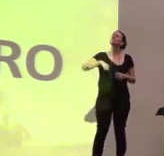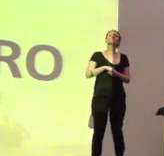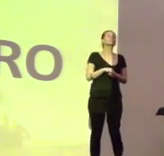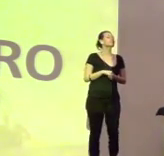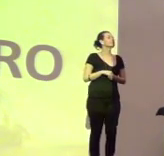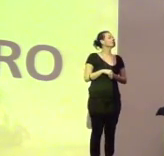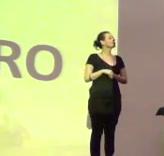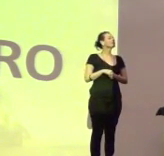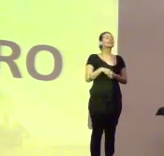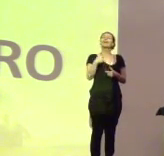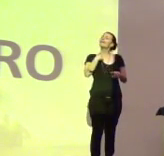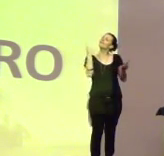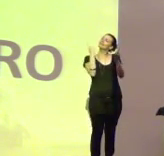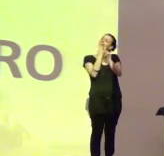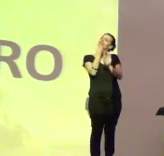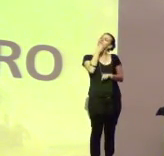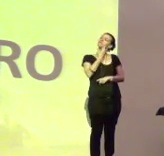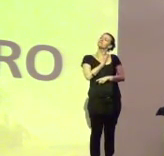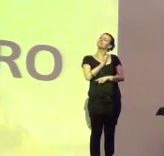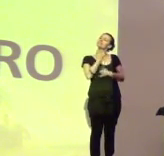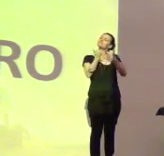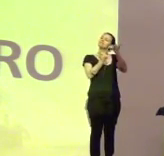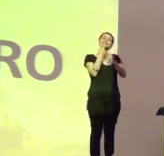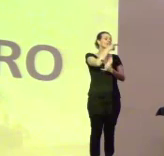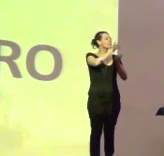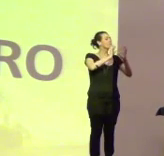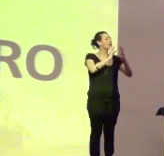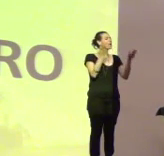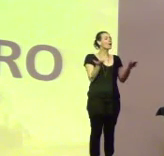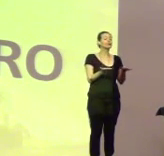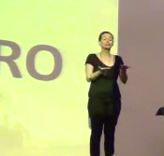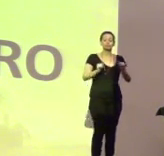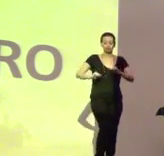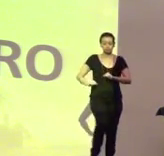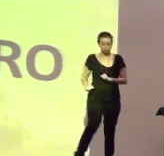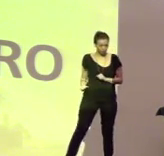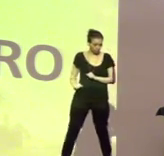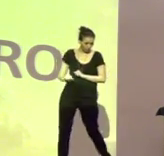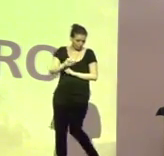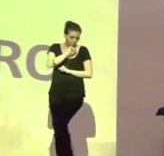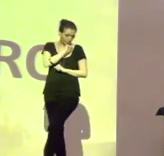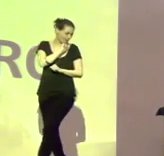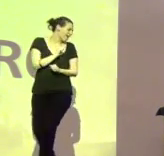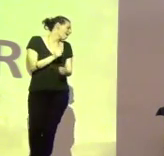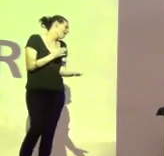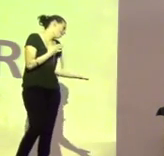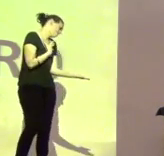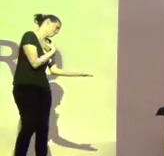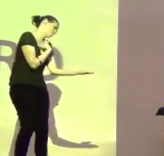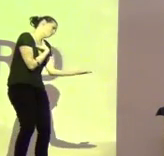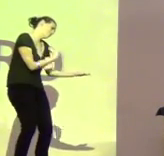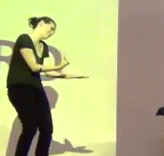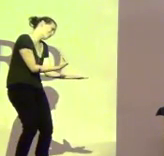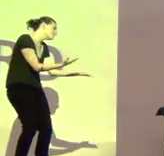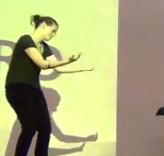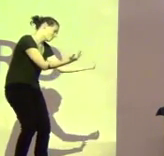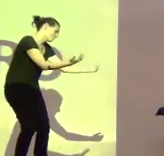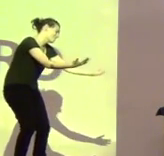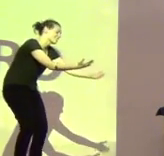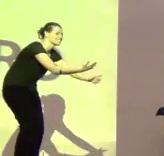mãe, eu encontrei um menino, eu fiz amizade com ele, brincamos com uma bola. E a mãe de Nakati falou: meu